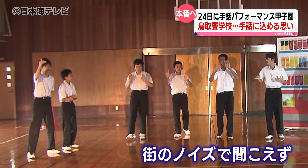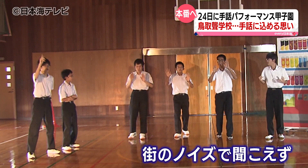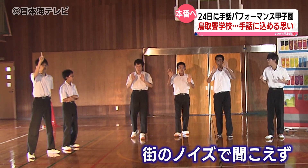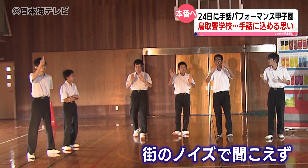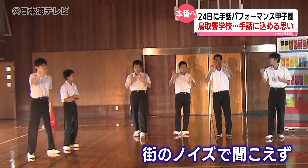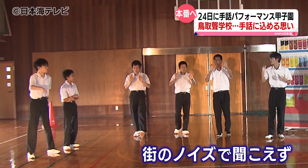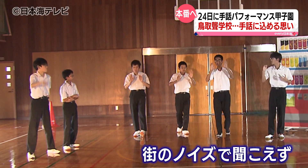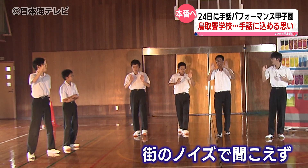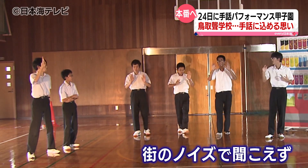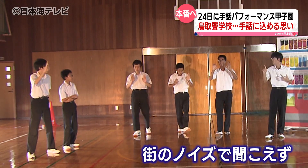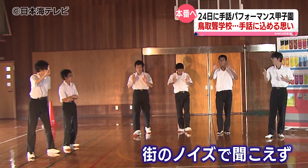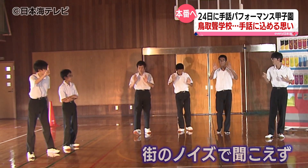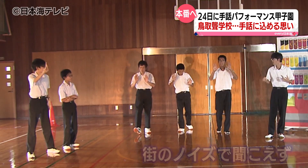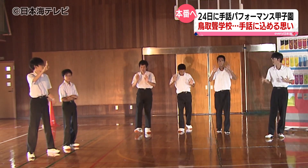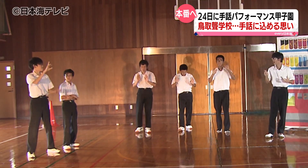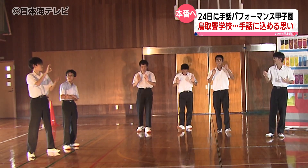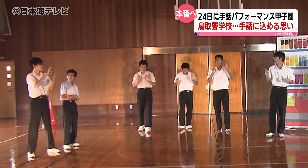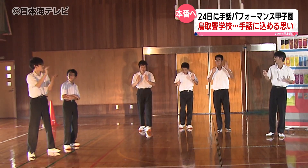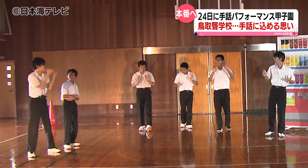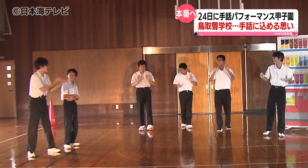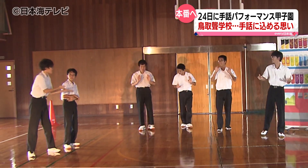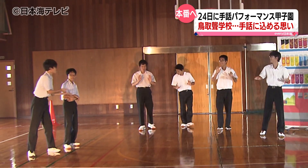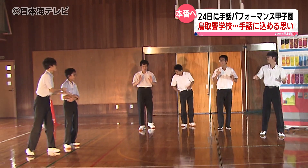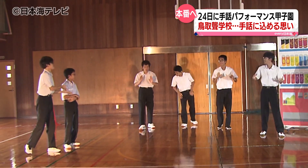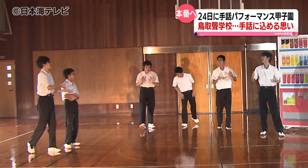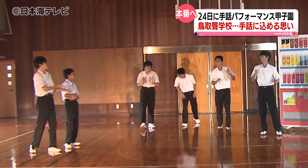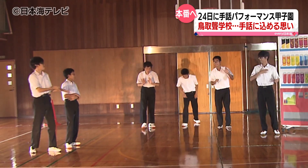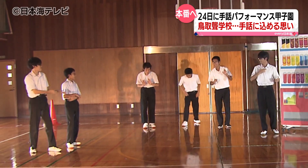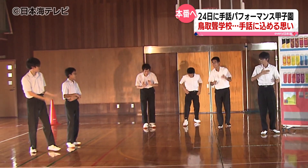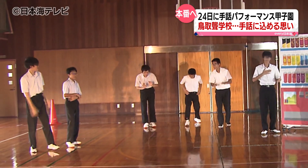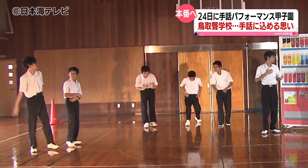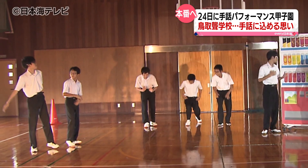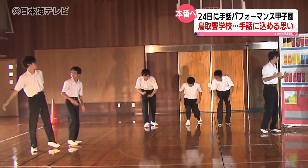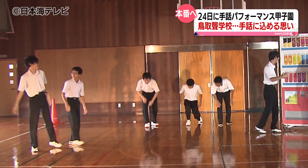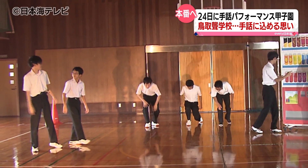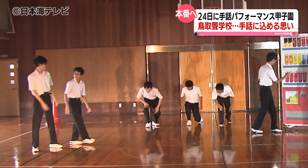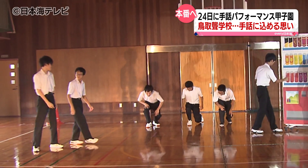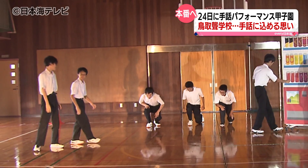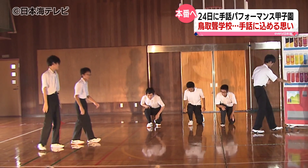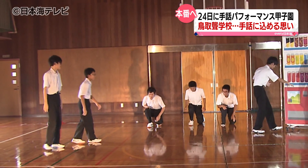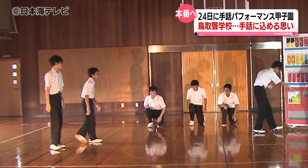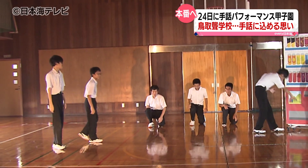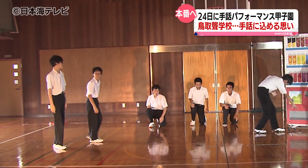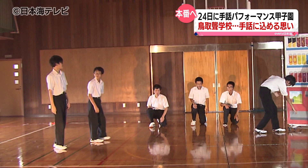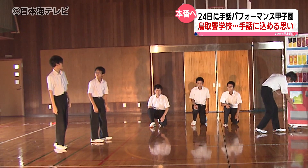。しかし手話で話すと伝えることができます。